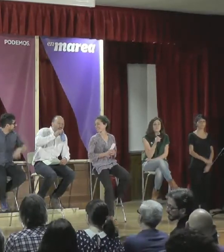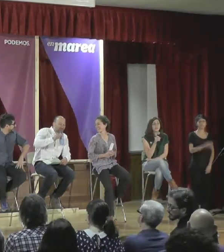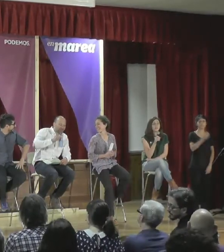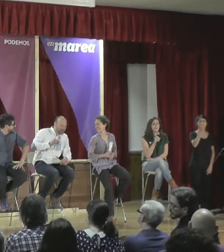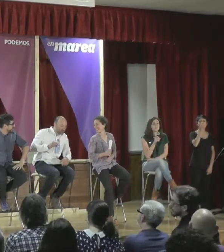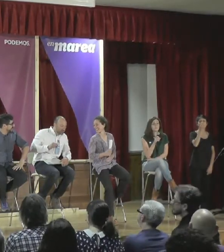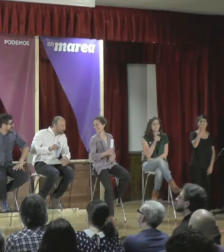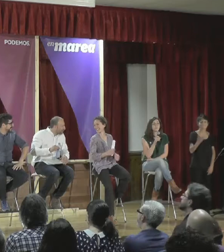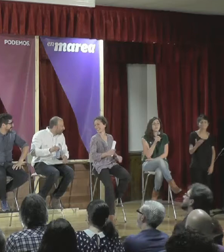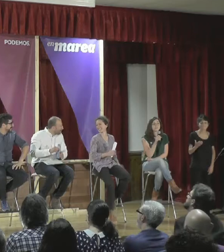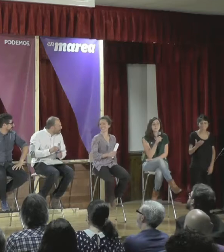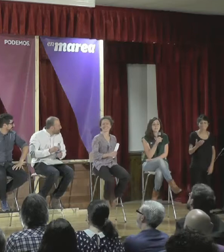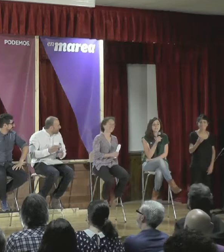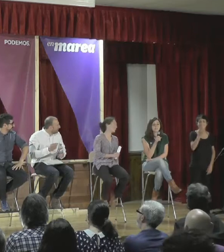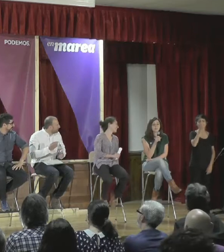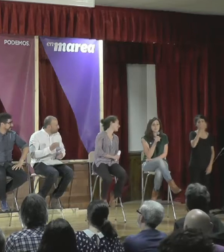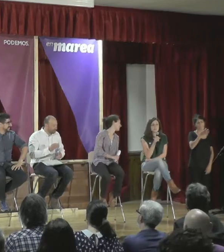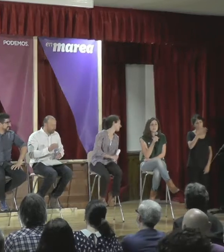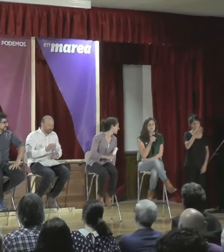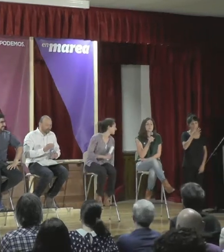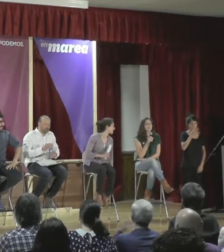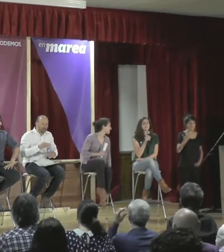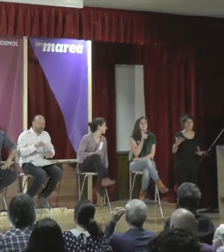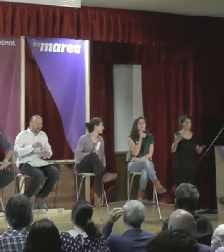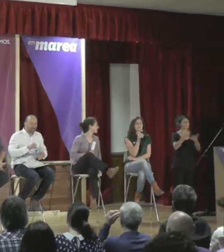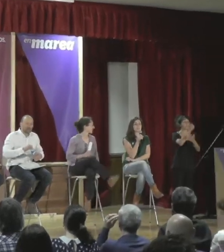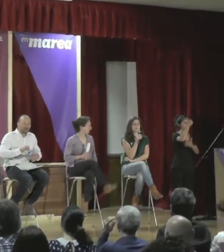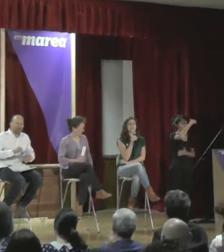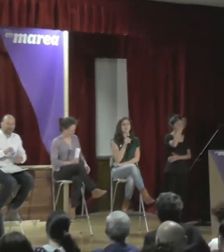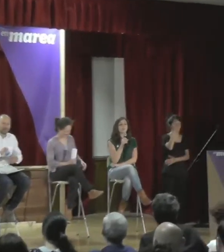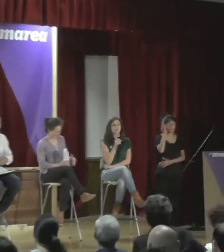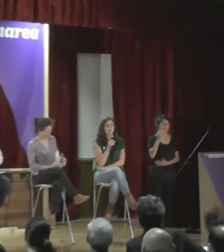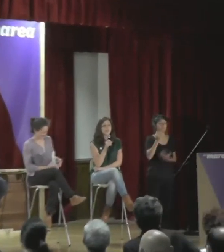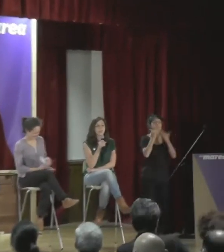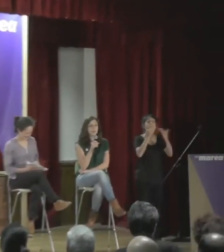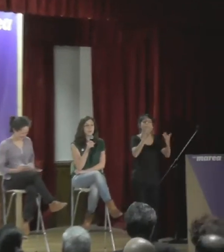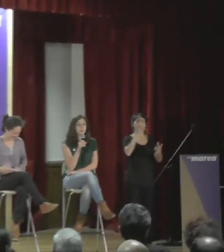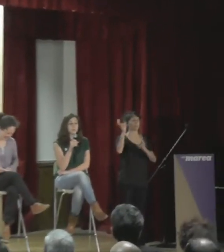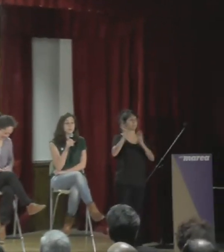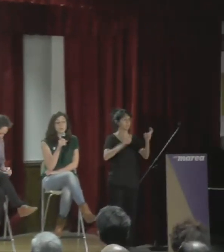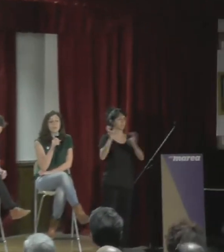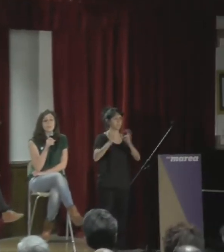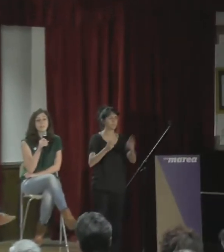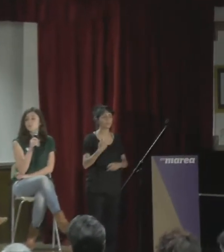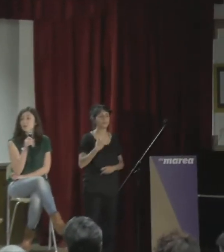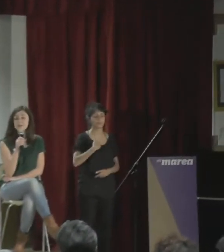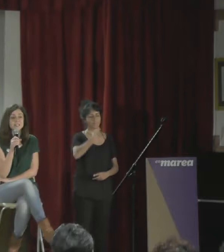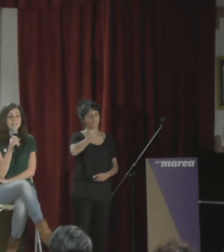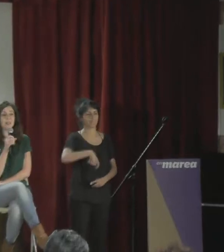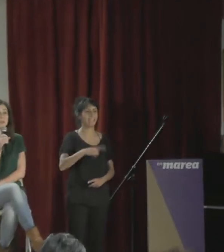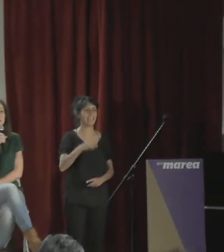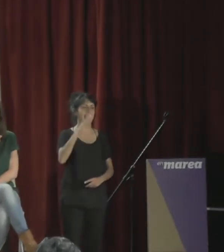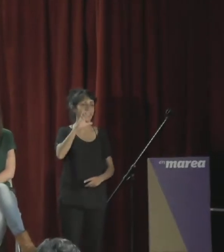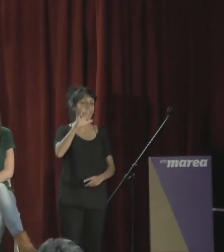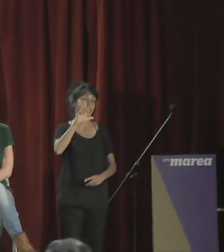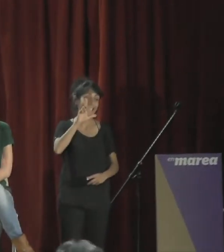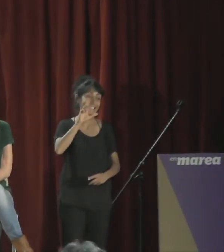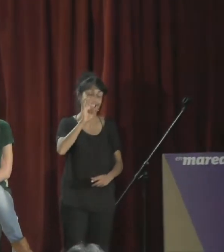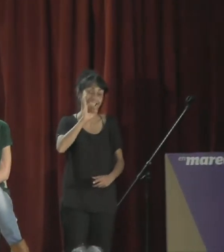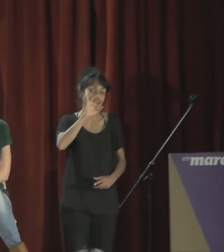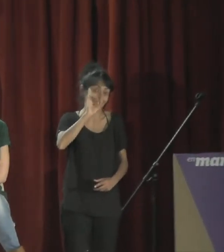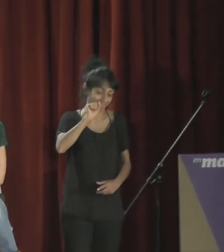Bueno, boas tardes a todas e a todos, moitas gracias por vir. Eu son Celtia, teñome que presentar a min